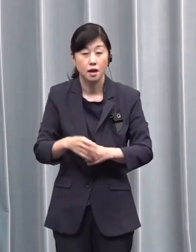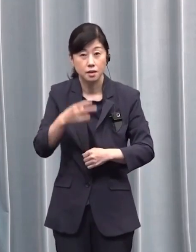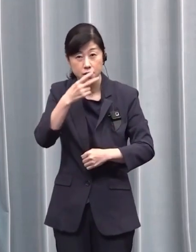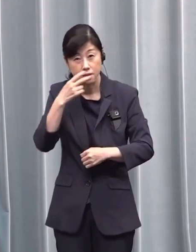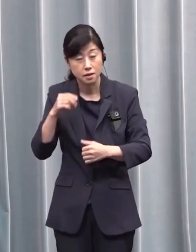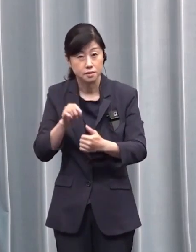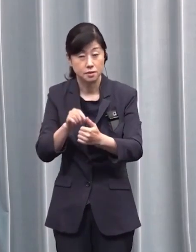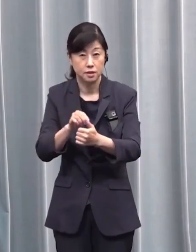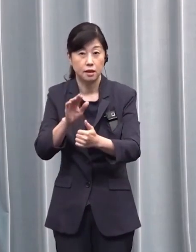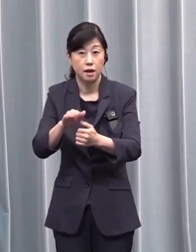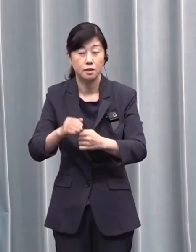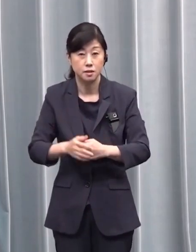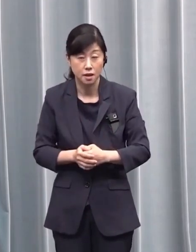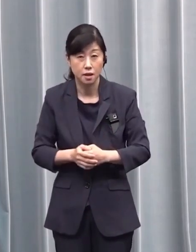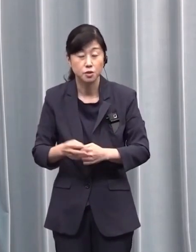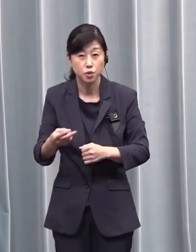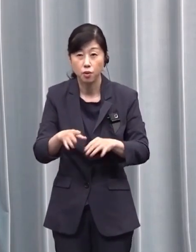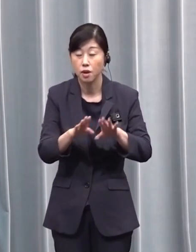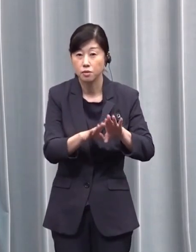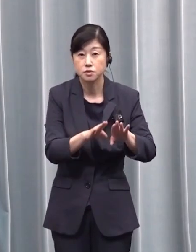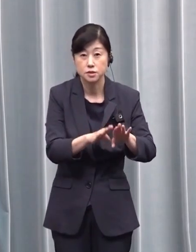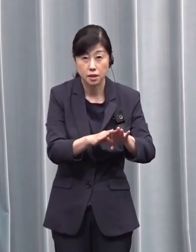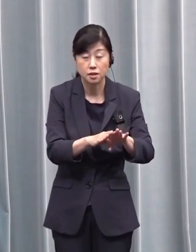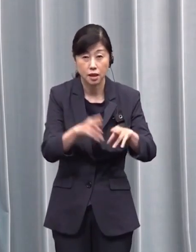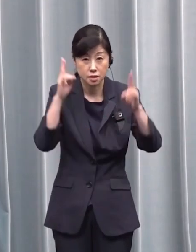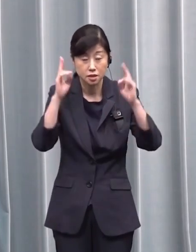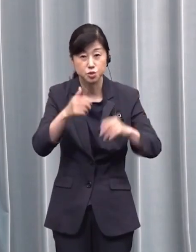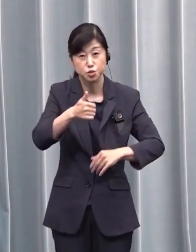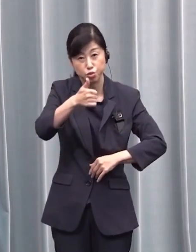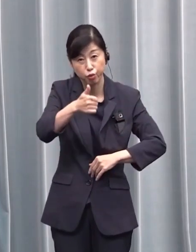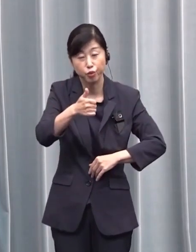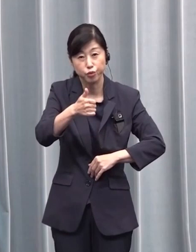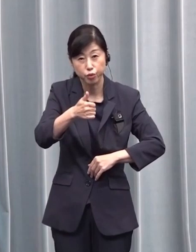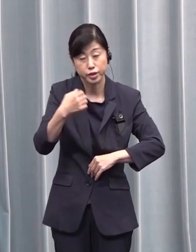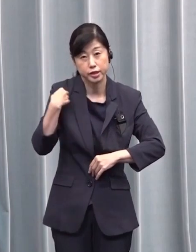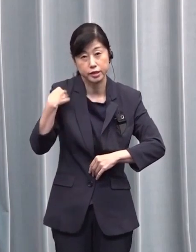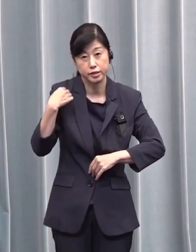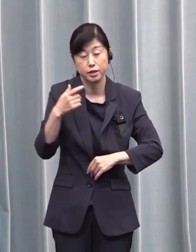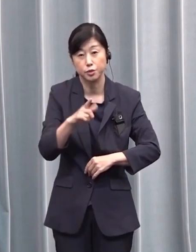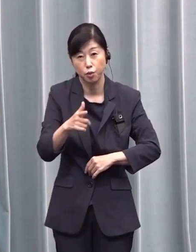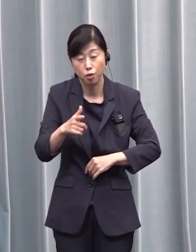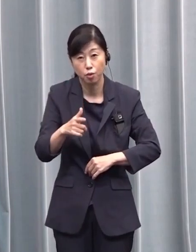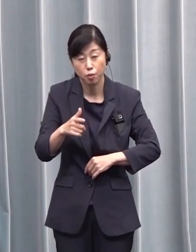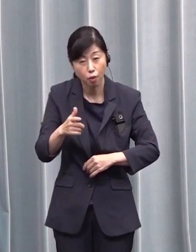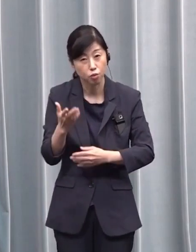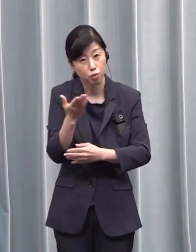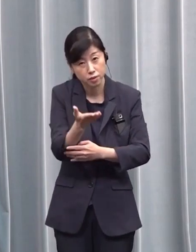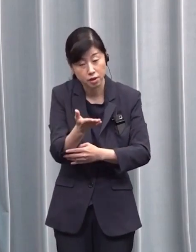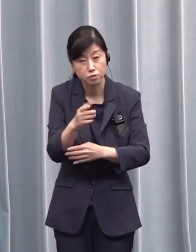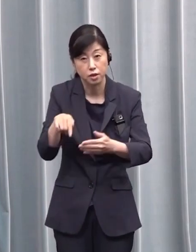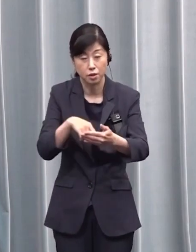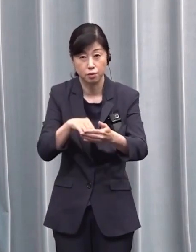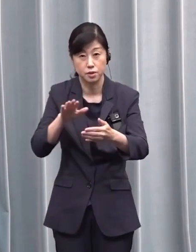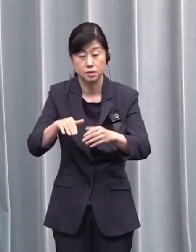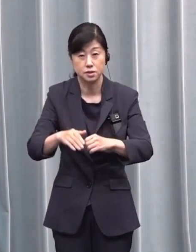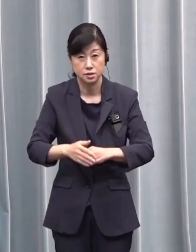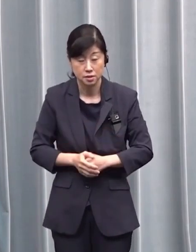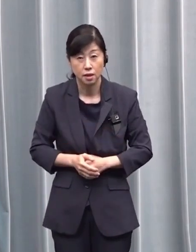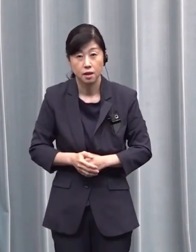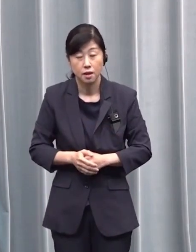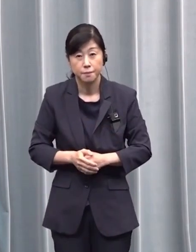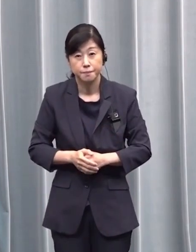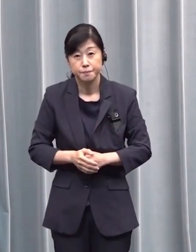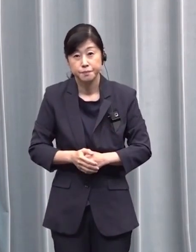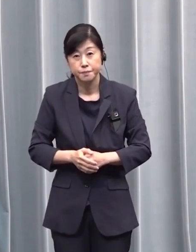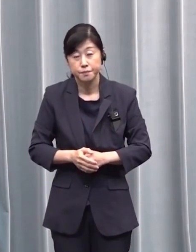メリー氏、また、ジュリー社長の責任問題にも追及し辞任を求めています。メディアの問題、加害性にも触れておりました